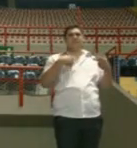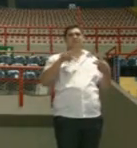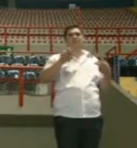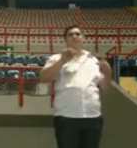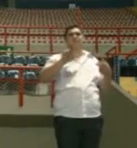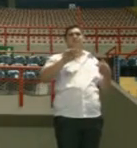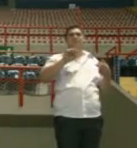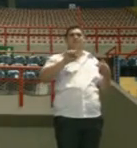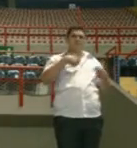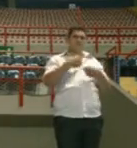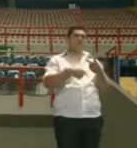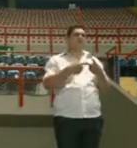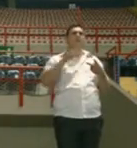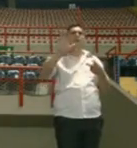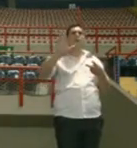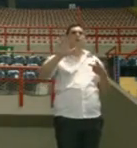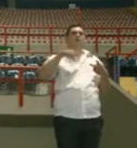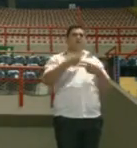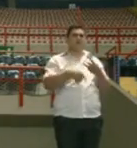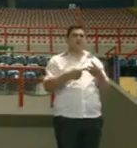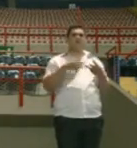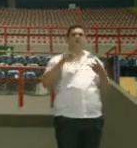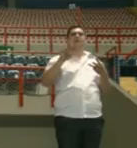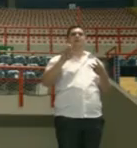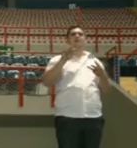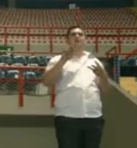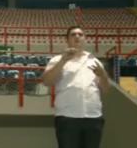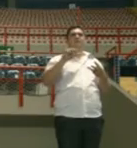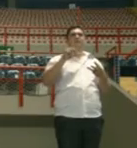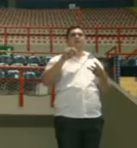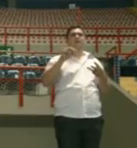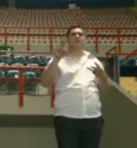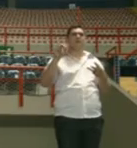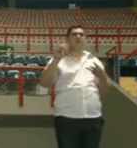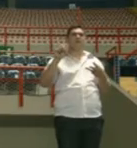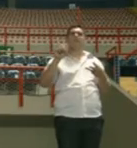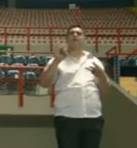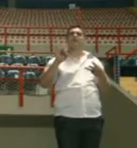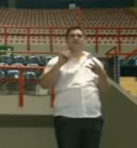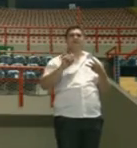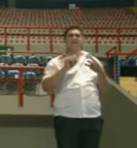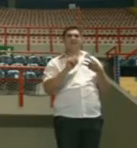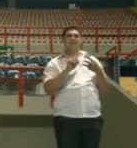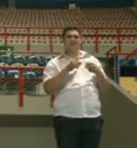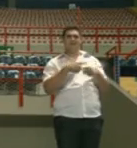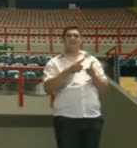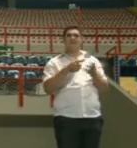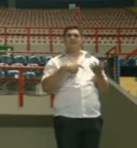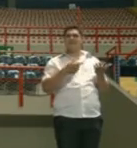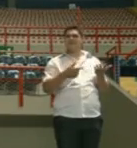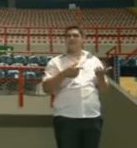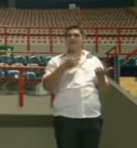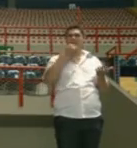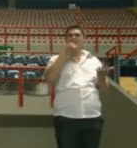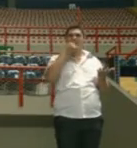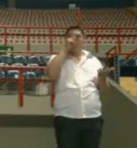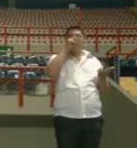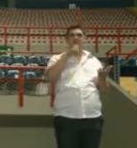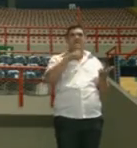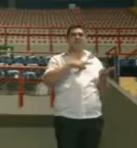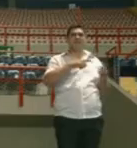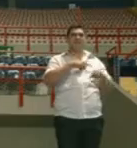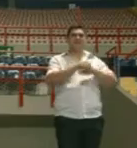tem o Lula, tem o Reginaldo Rossi agora, né? Para quem já viu, o Reginaldo Rossi lá também. Mais popular do que Reginaldo Rossi.